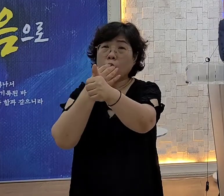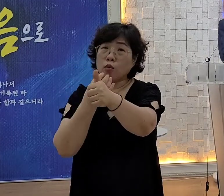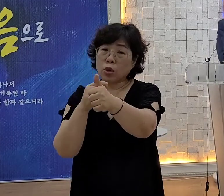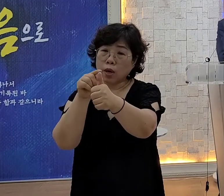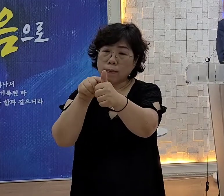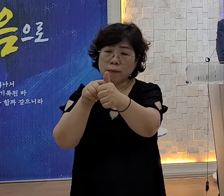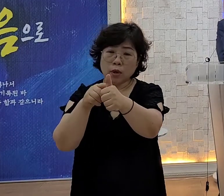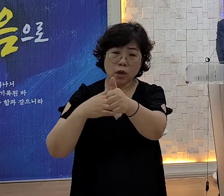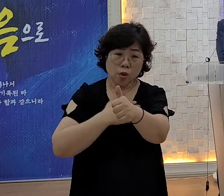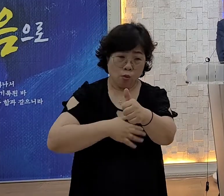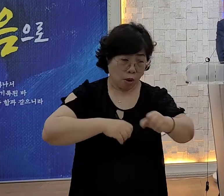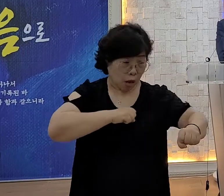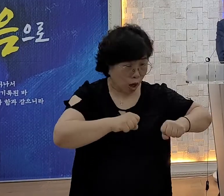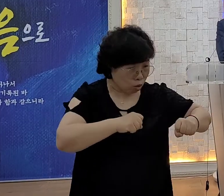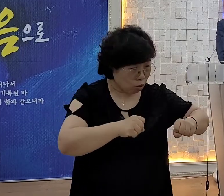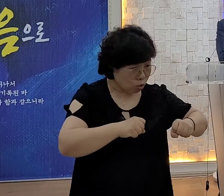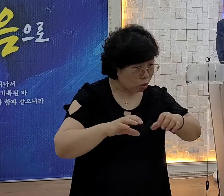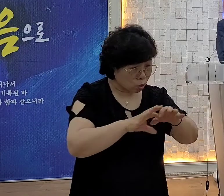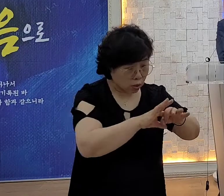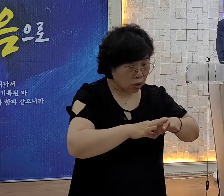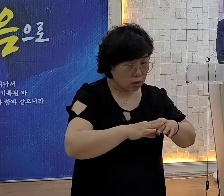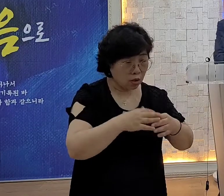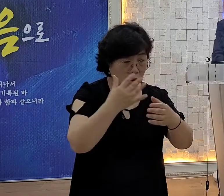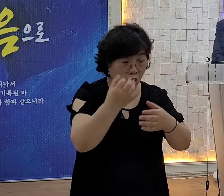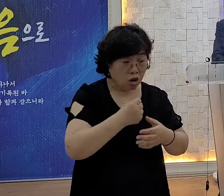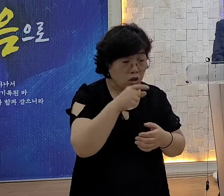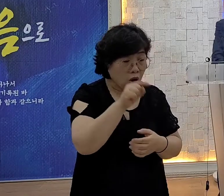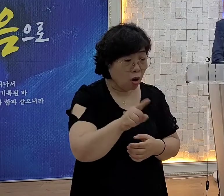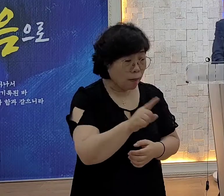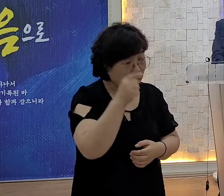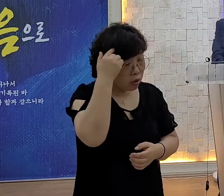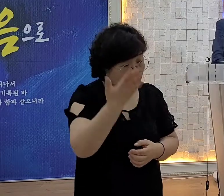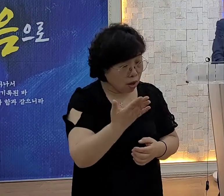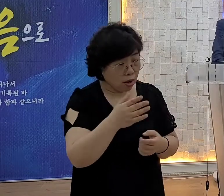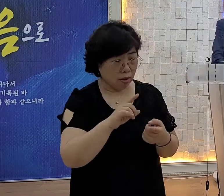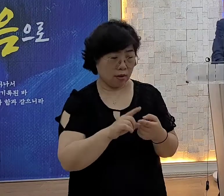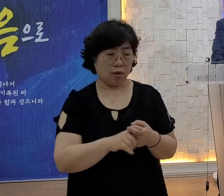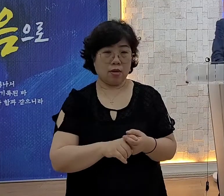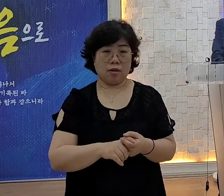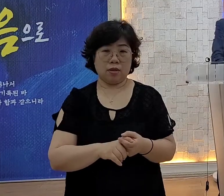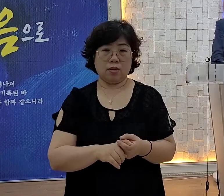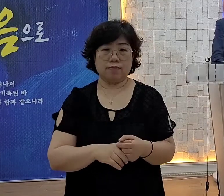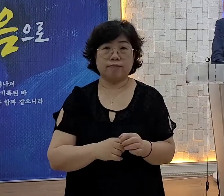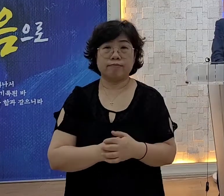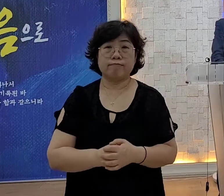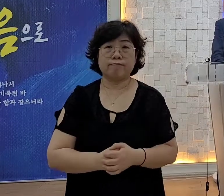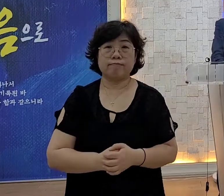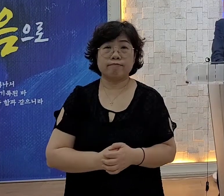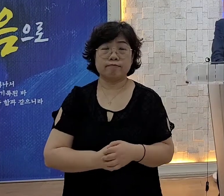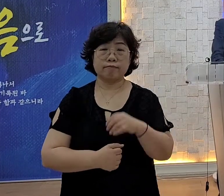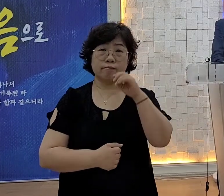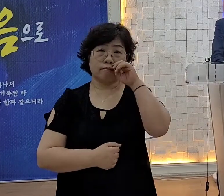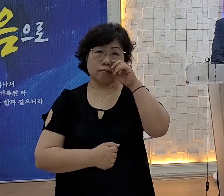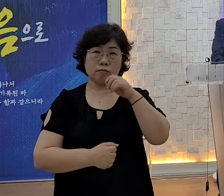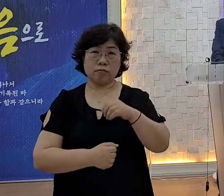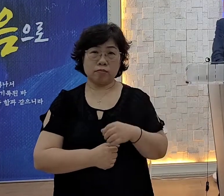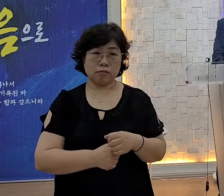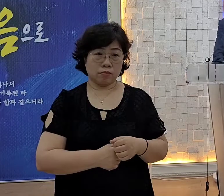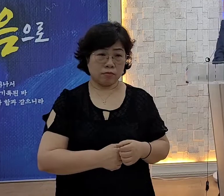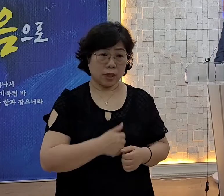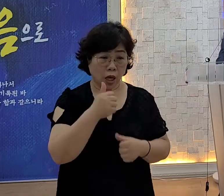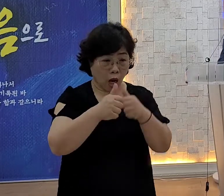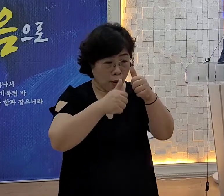그의 육신의 행위로 무엇을 얻었는가라는 질문이 오늘 1절의 질문입니다. 자, 뭘